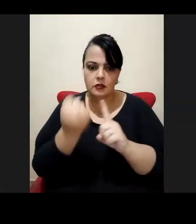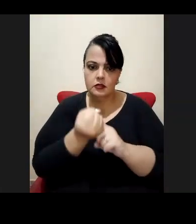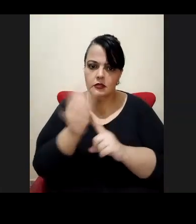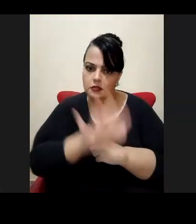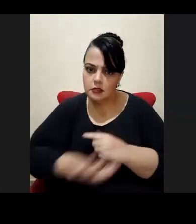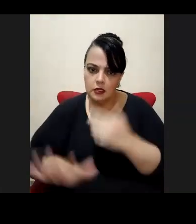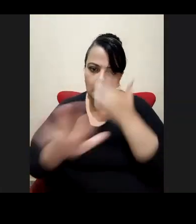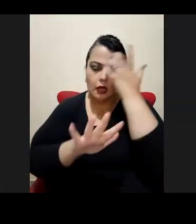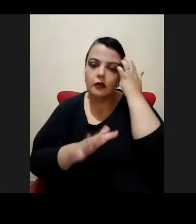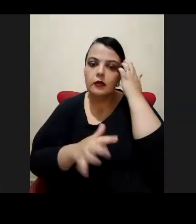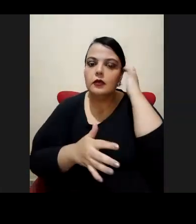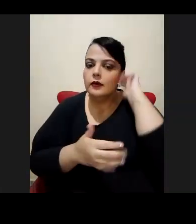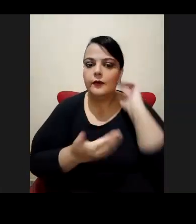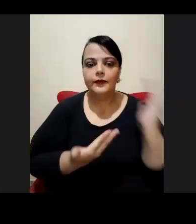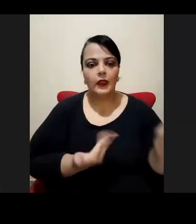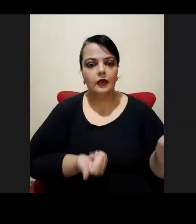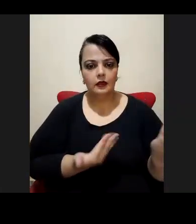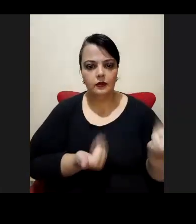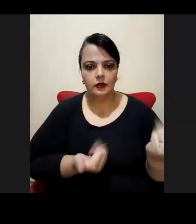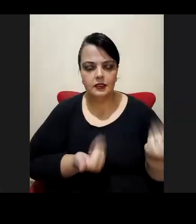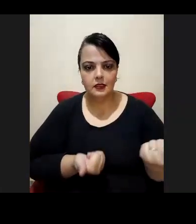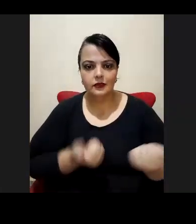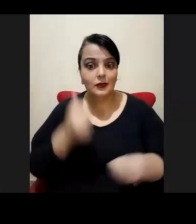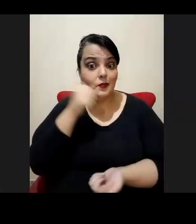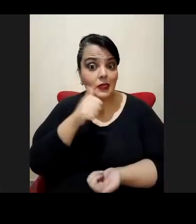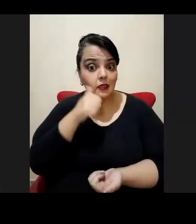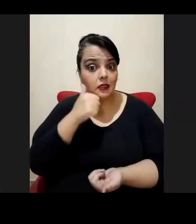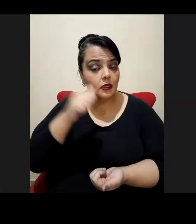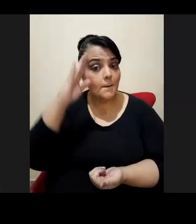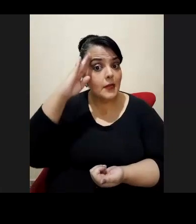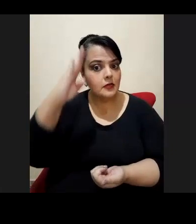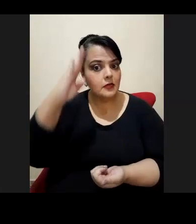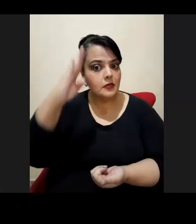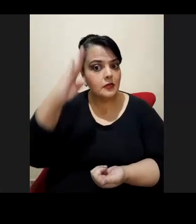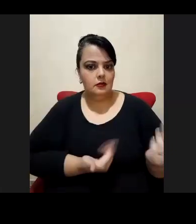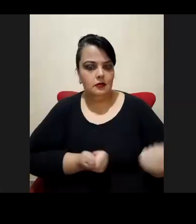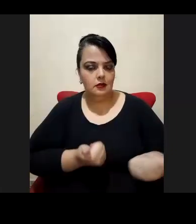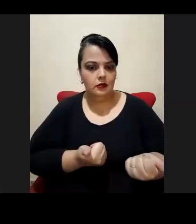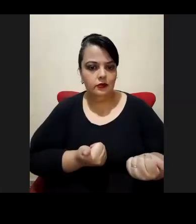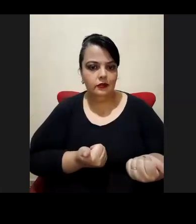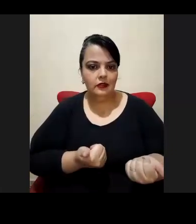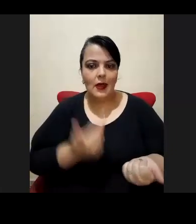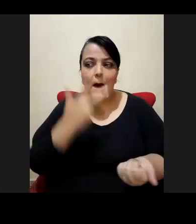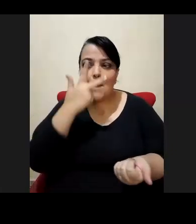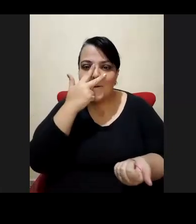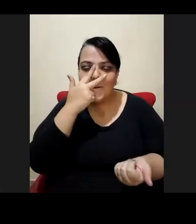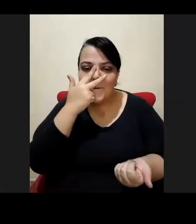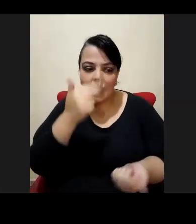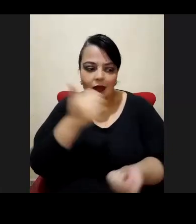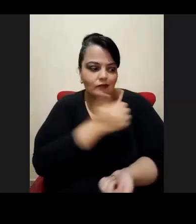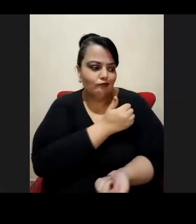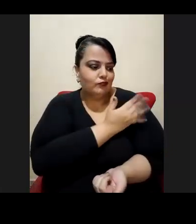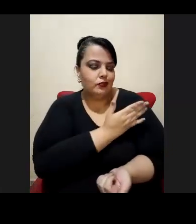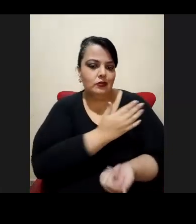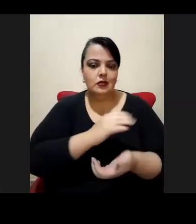e aí particularmente para as meninas adolescentes, a exclusão social, a rejeição